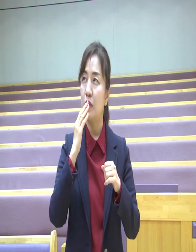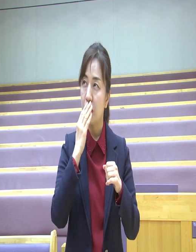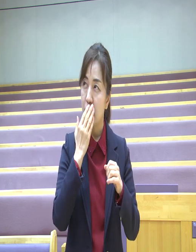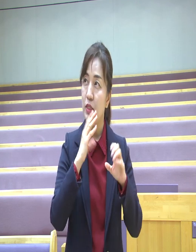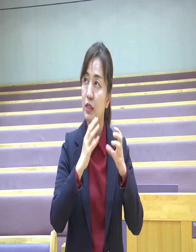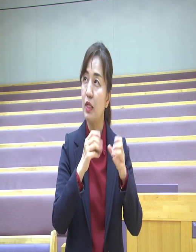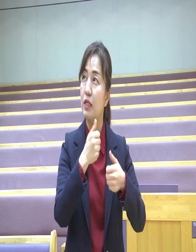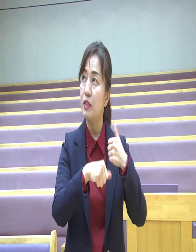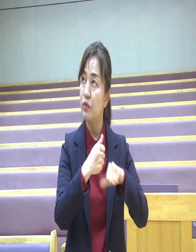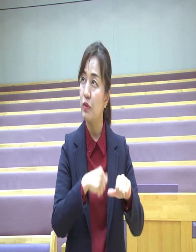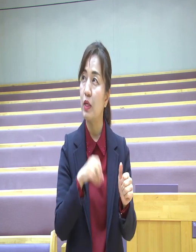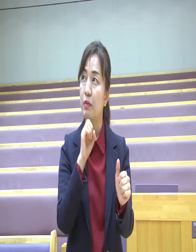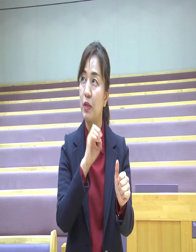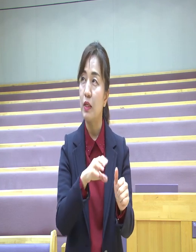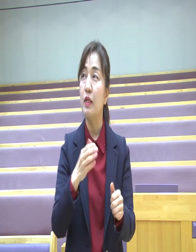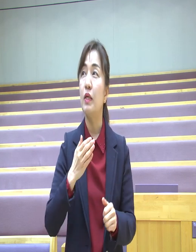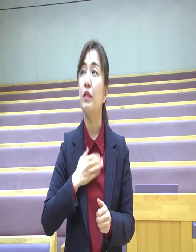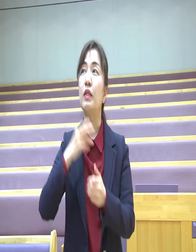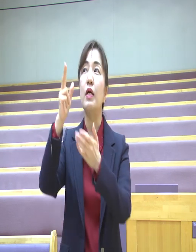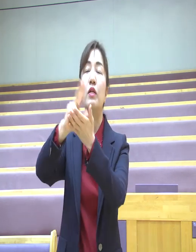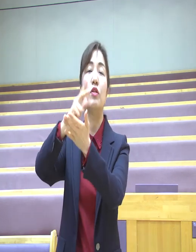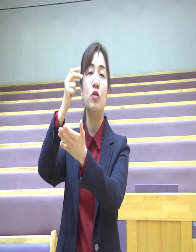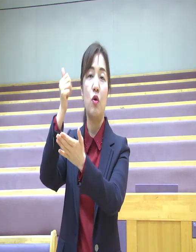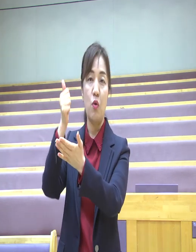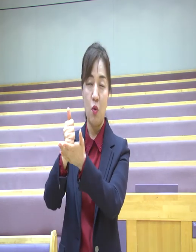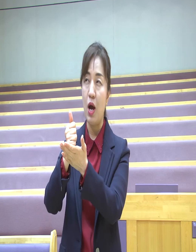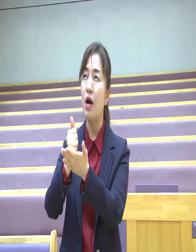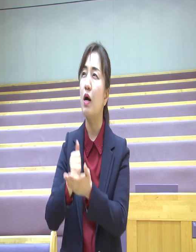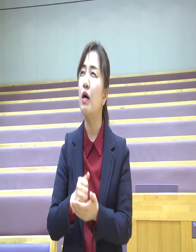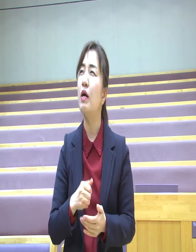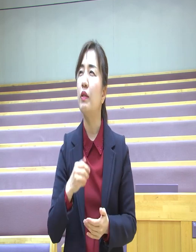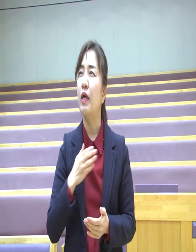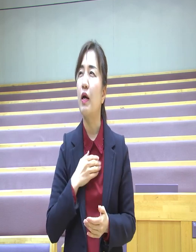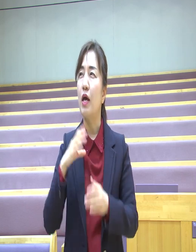시작. 그러므로 이스라엘 자손에게 말하기를